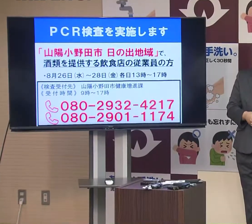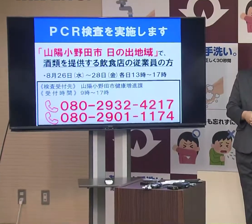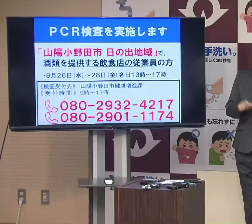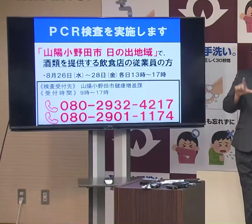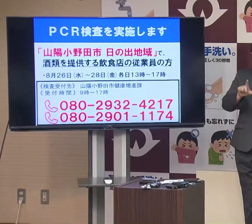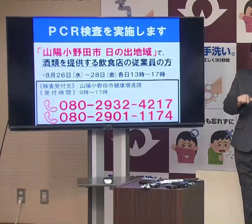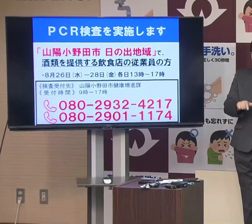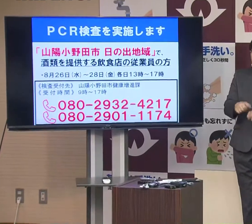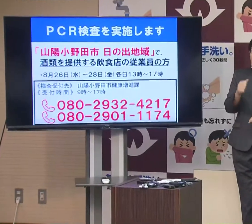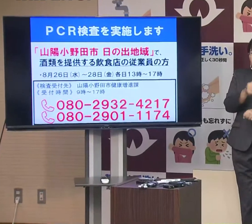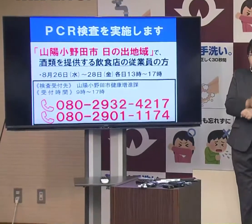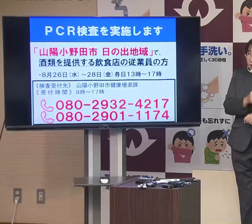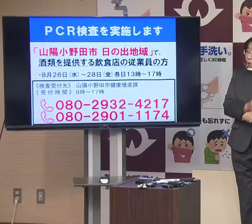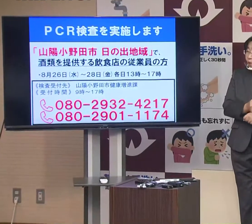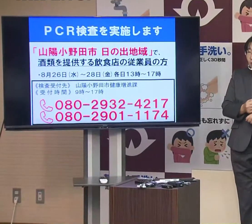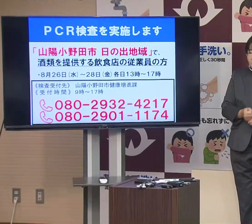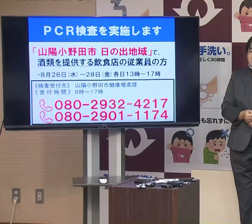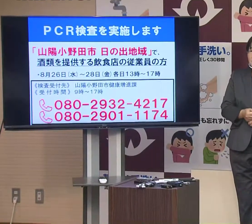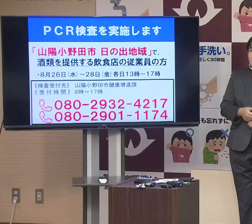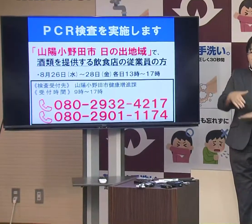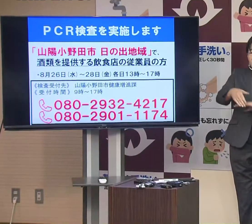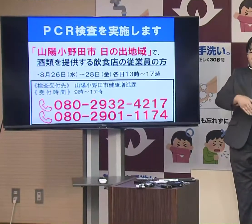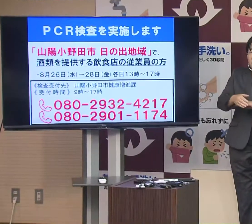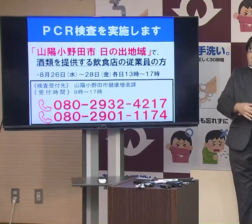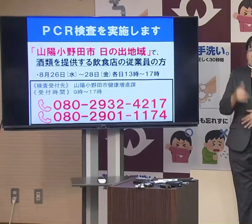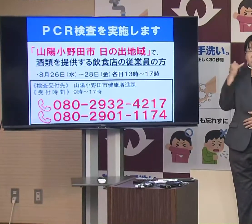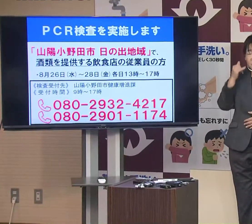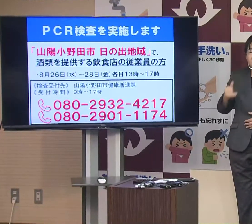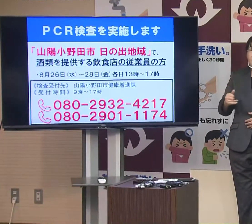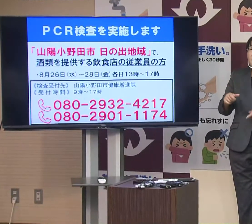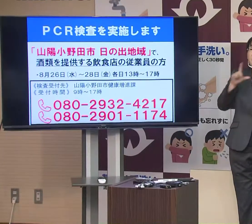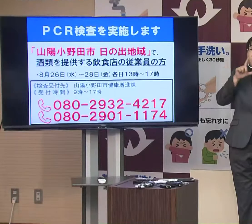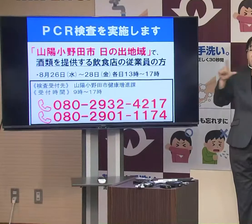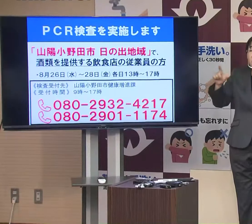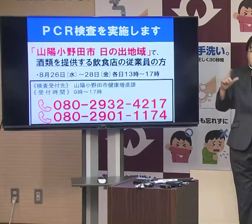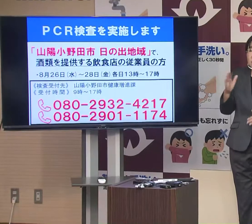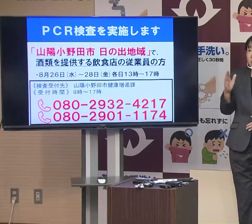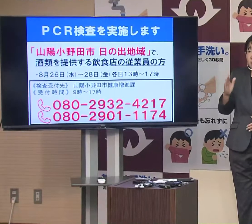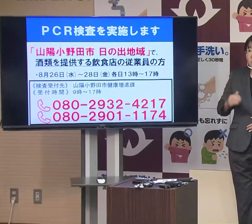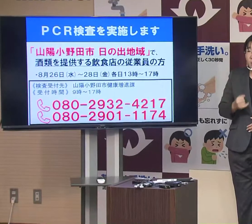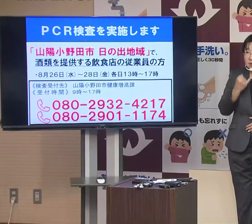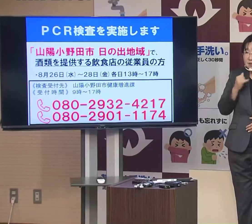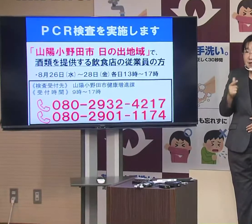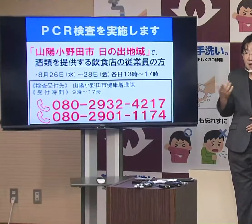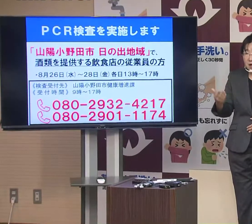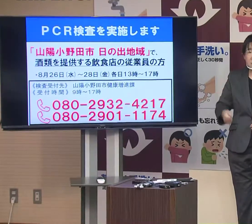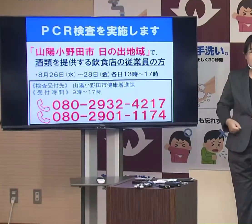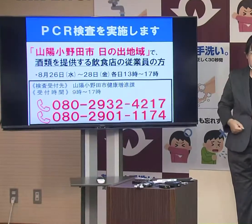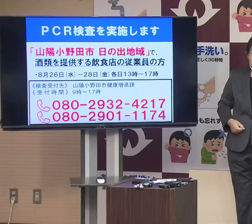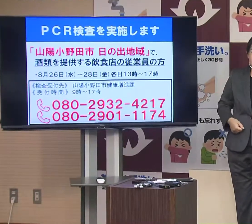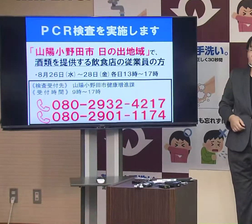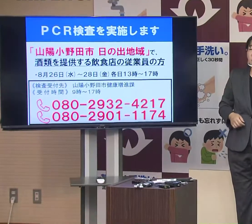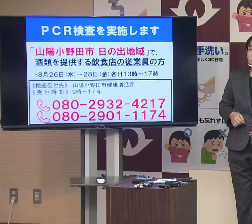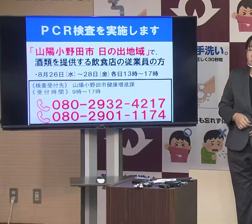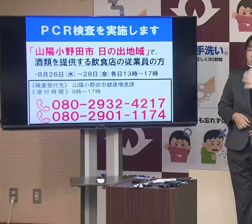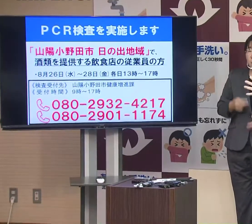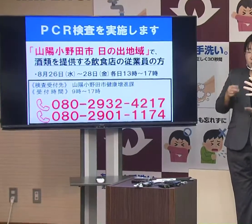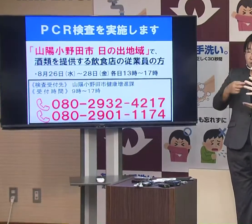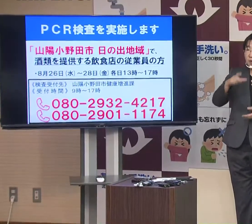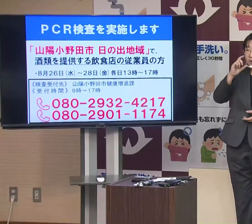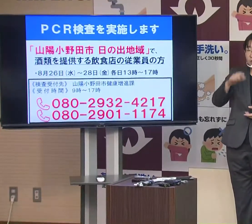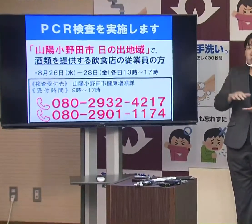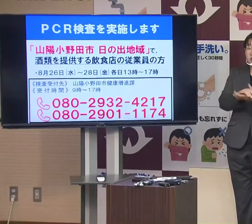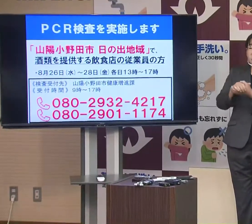まだまだこうして電話番号公開しなくてもある程度、 もちろんですね、それぞれ料金組合の方からも連絡もしてもらって